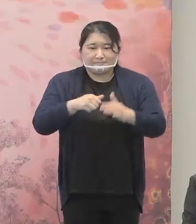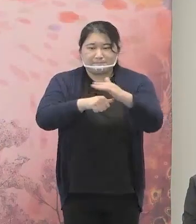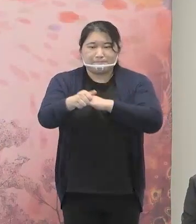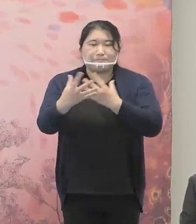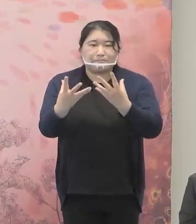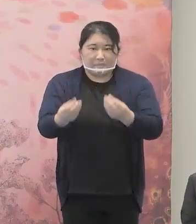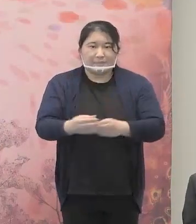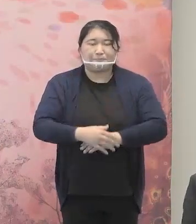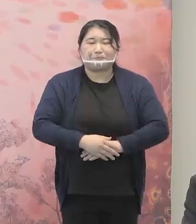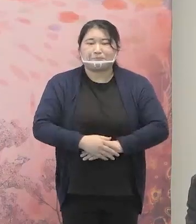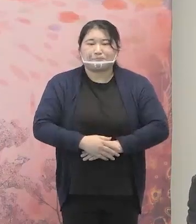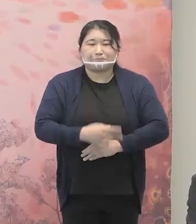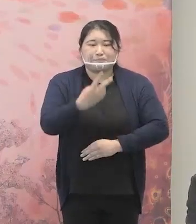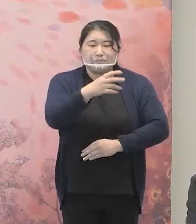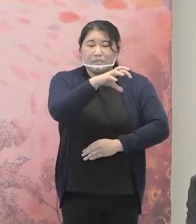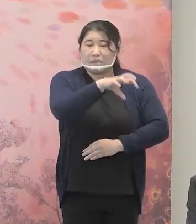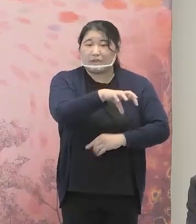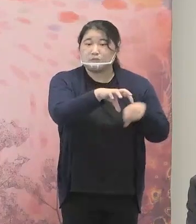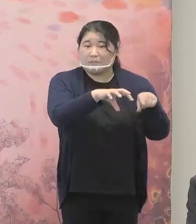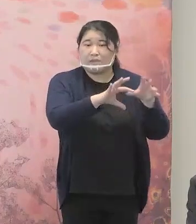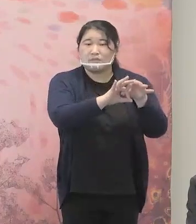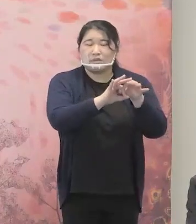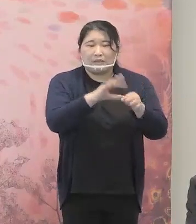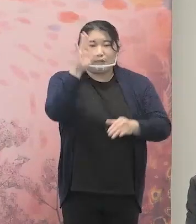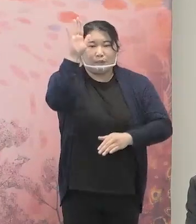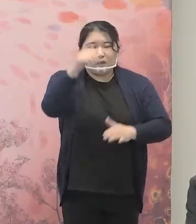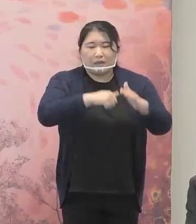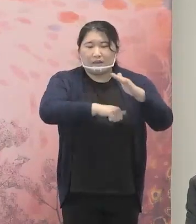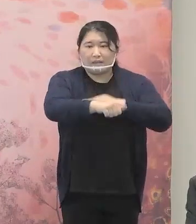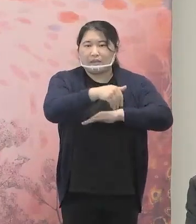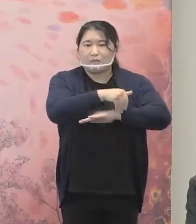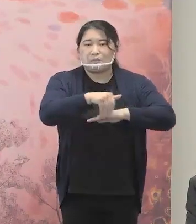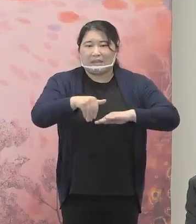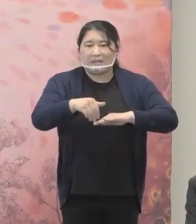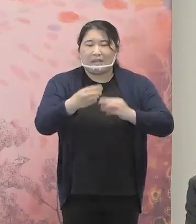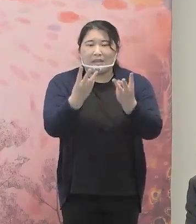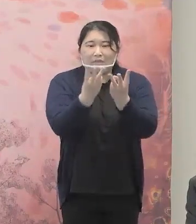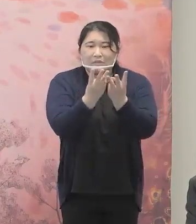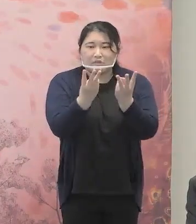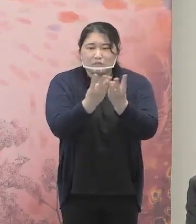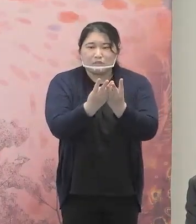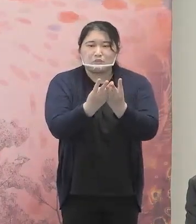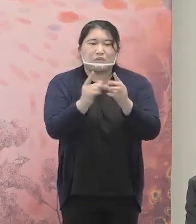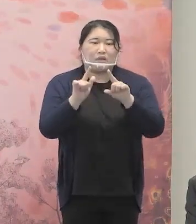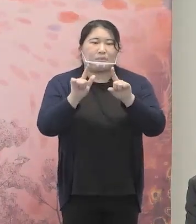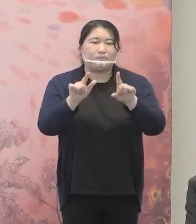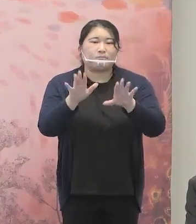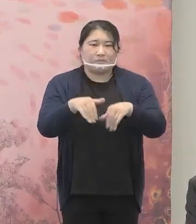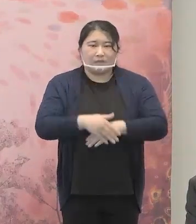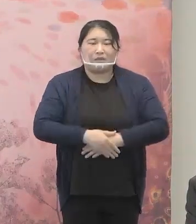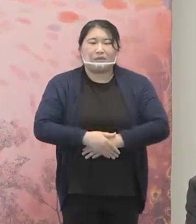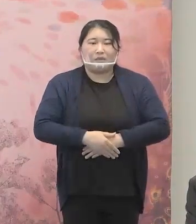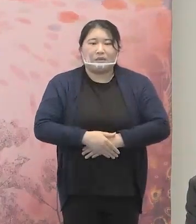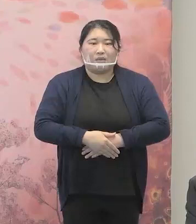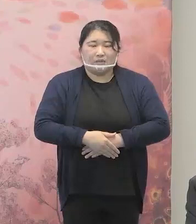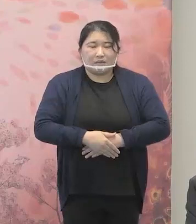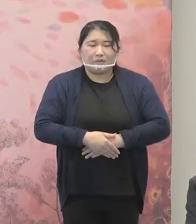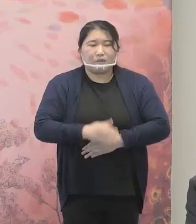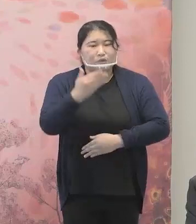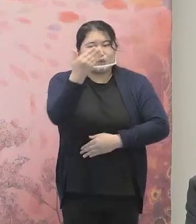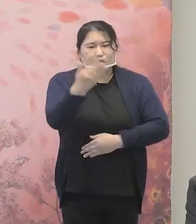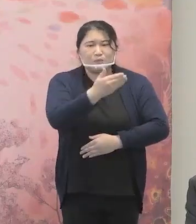ます2カ所目の農場についても、今後派遣予定ということで、すでに人数発表させていただいておりますが、見込み9名